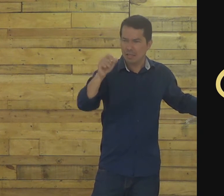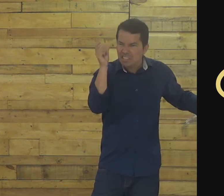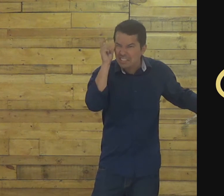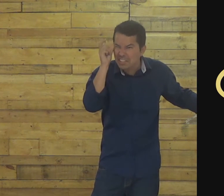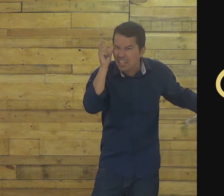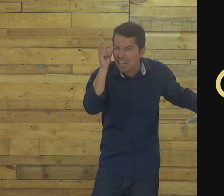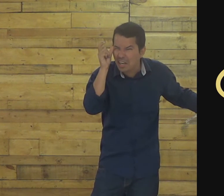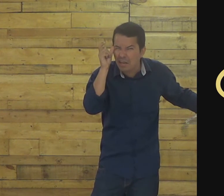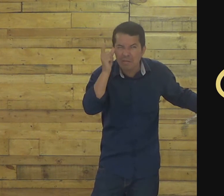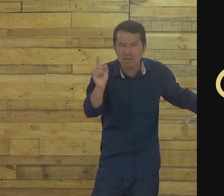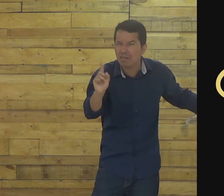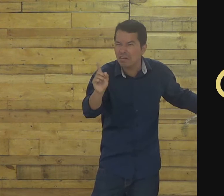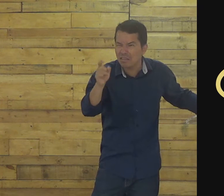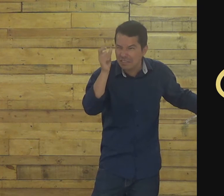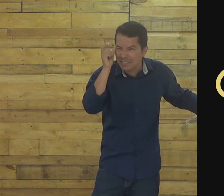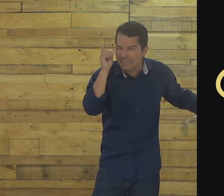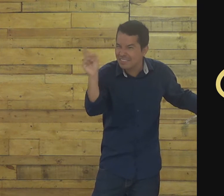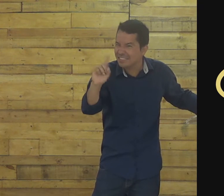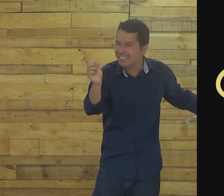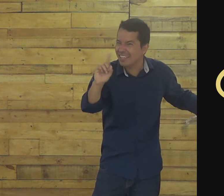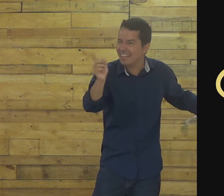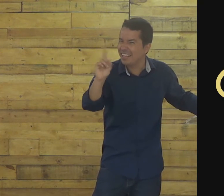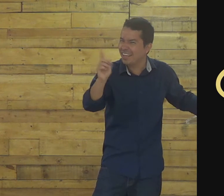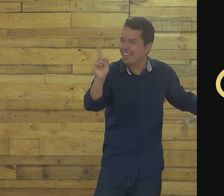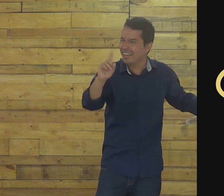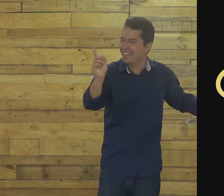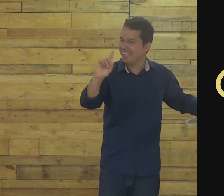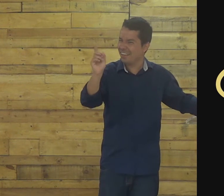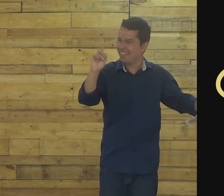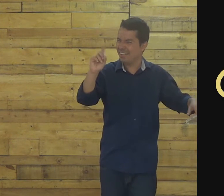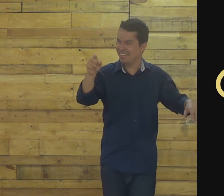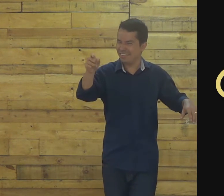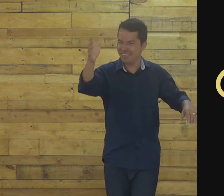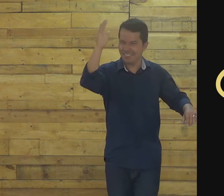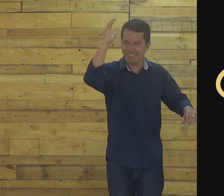Candeia. Que? Diabo? Não!